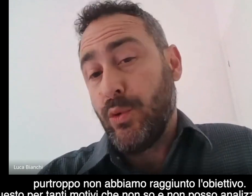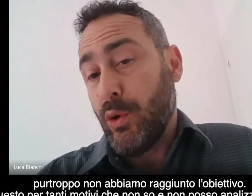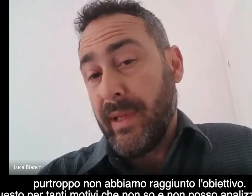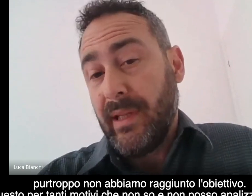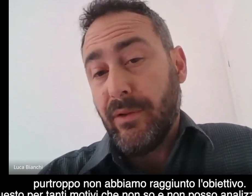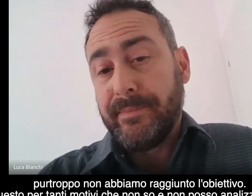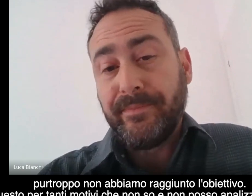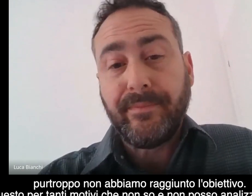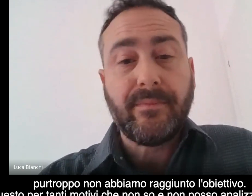l'obiettivo